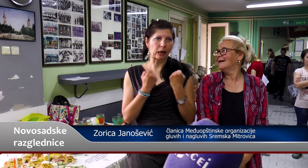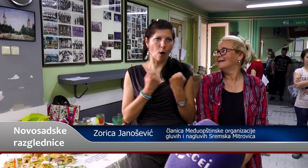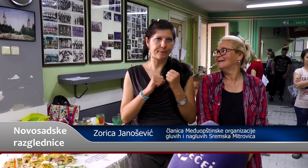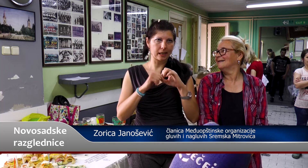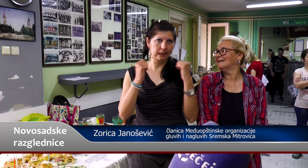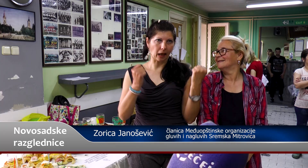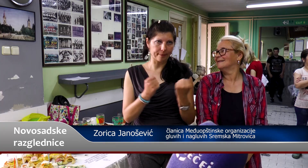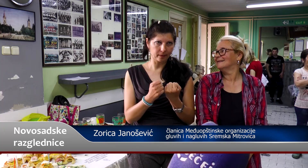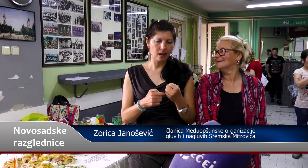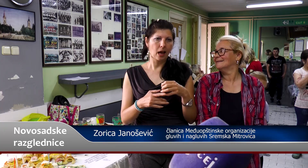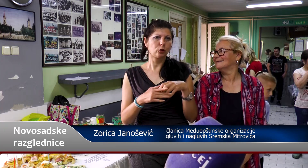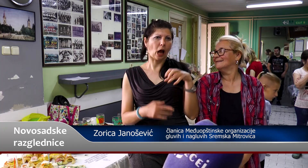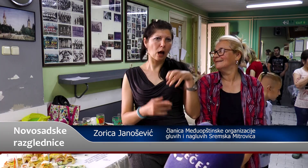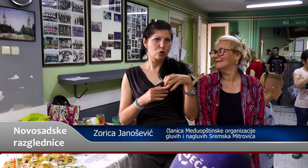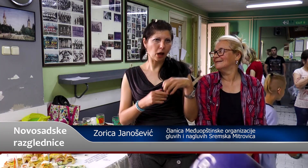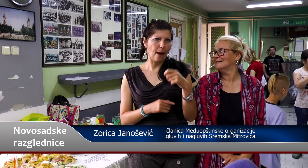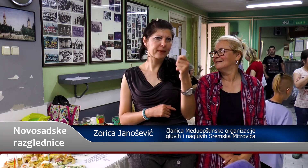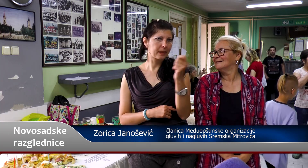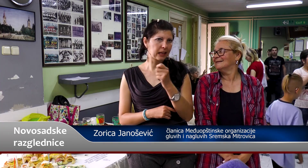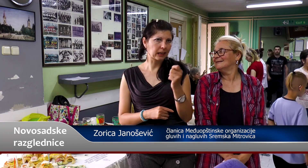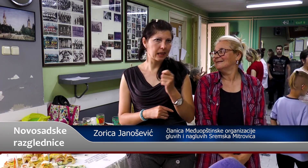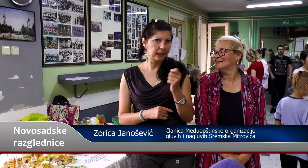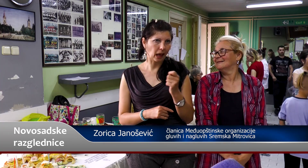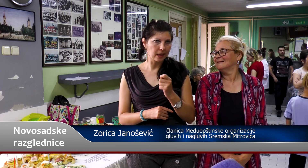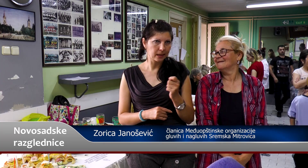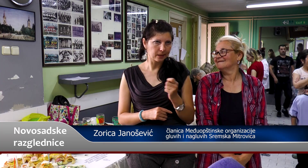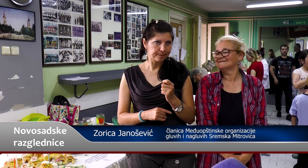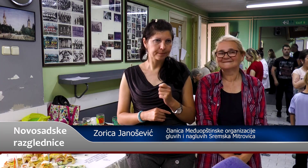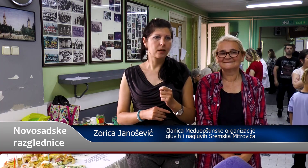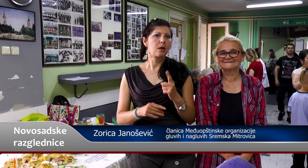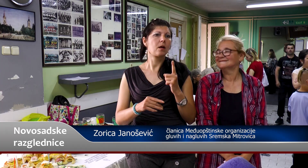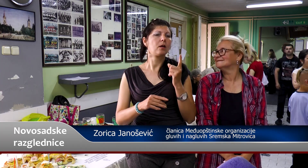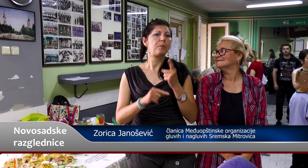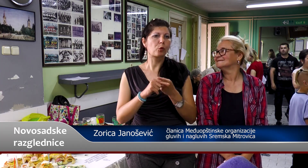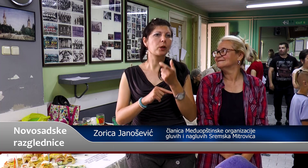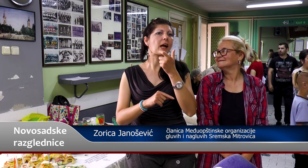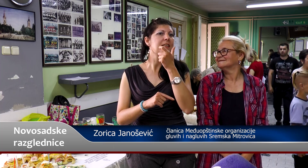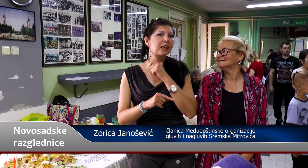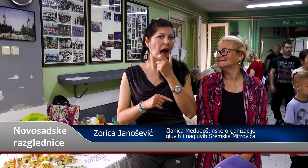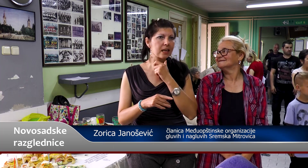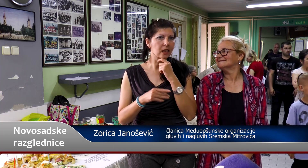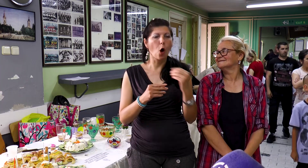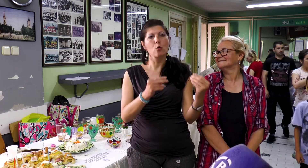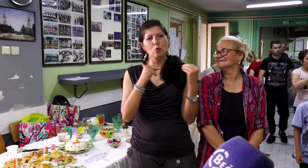Želim da predstavi njihove aktivnosti, njihove radove kojima se danas